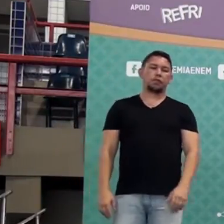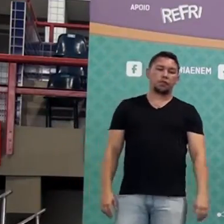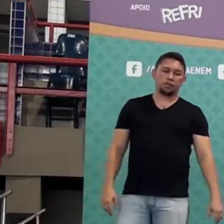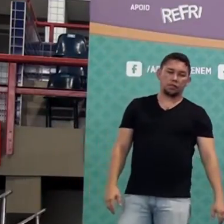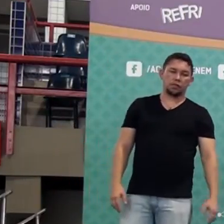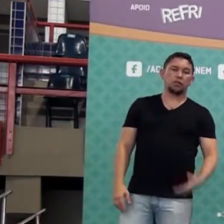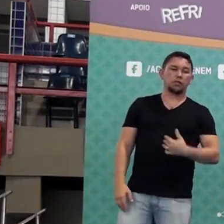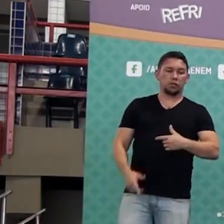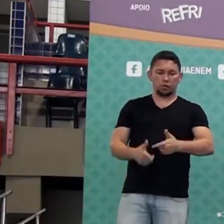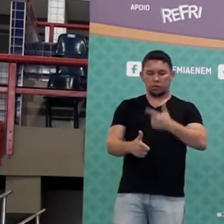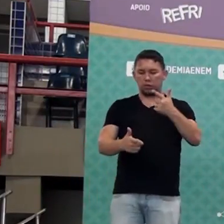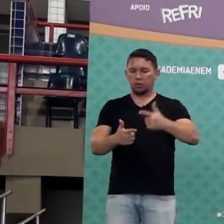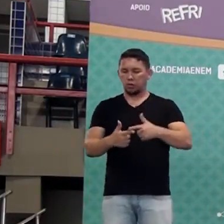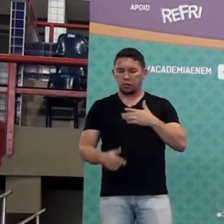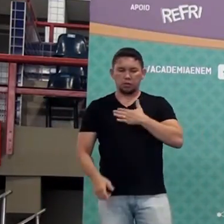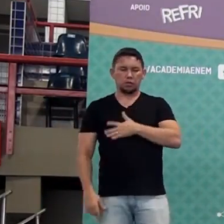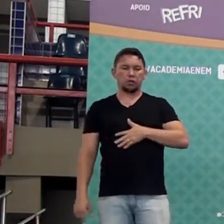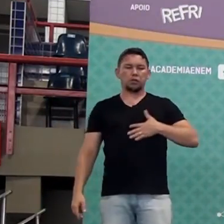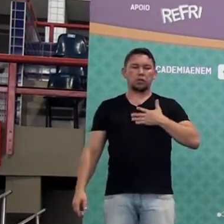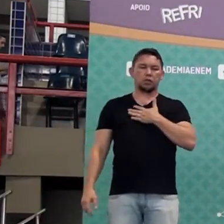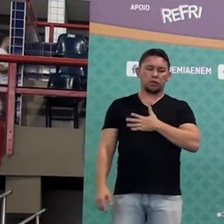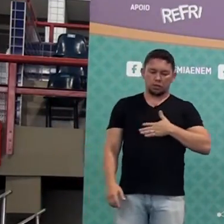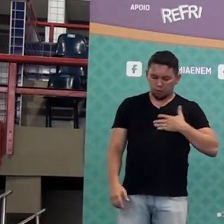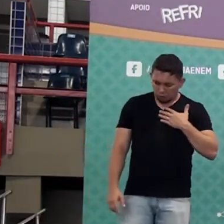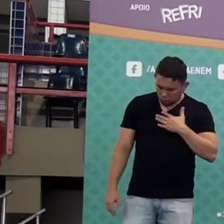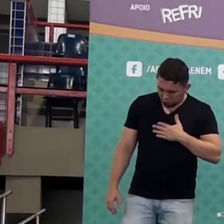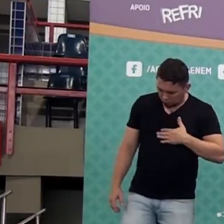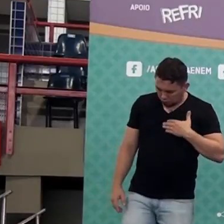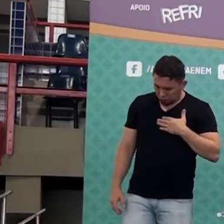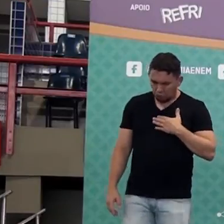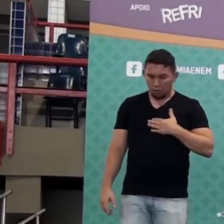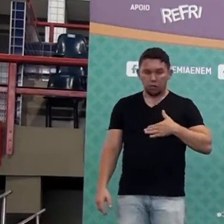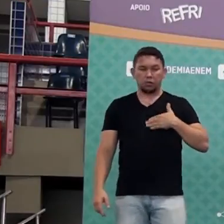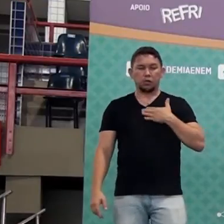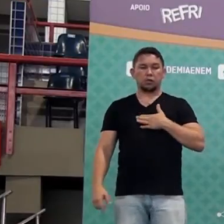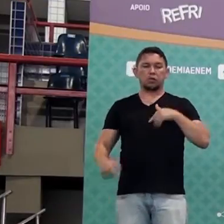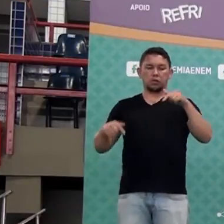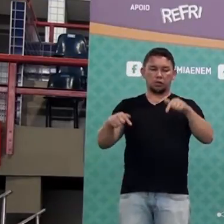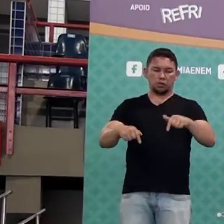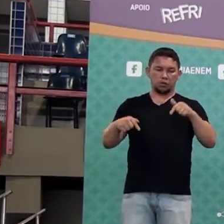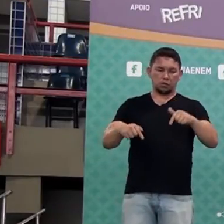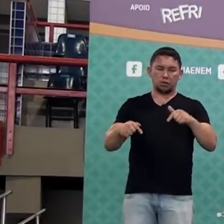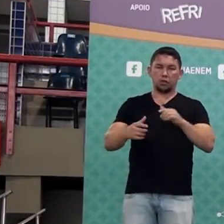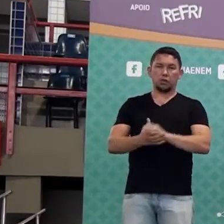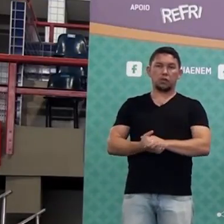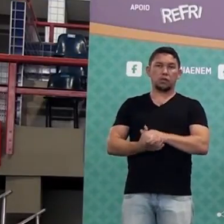Bom, mais uma vez é um prazer estar de volta aqui ao Academia Enem.